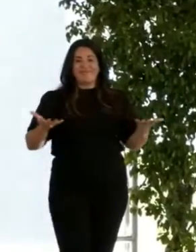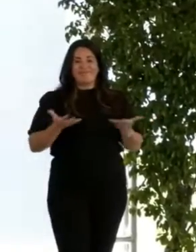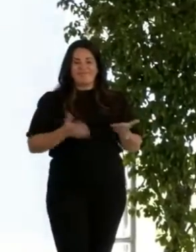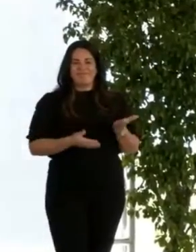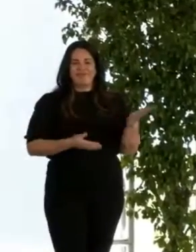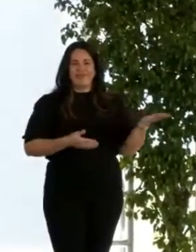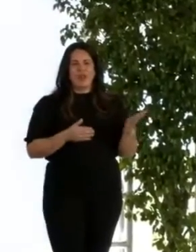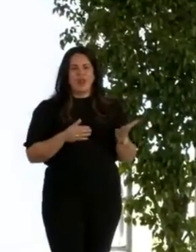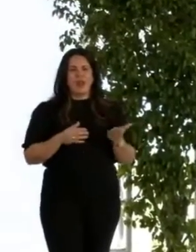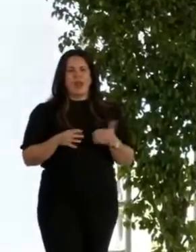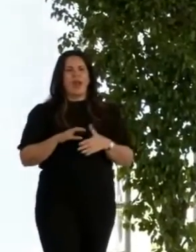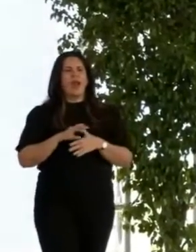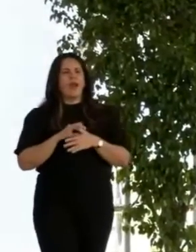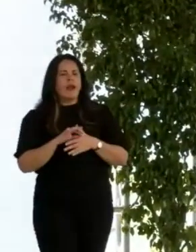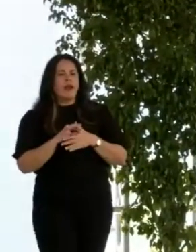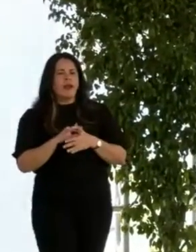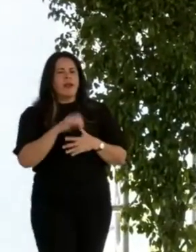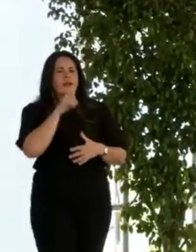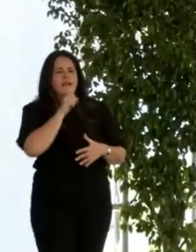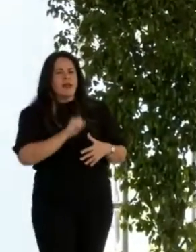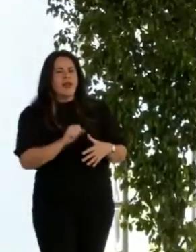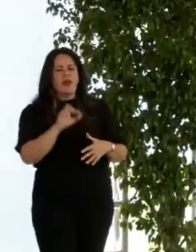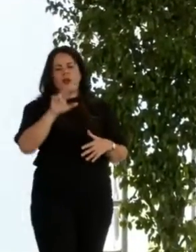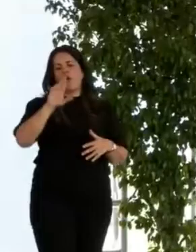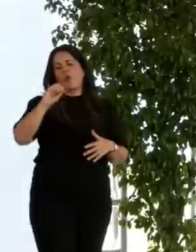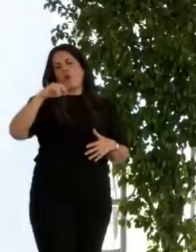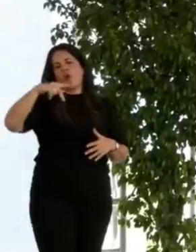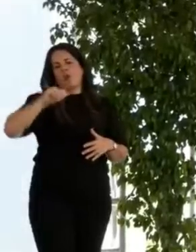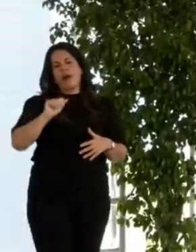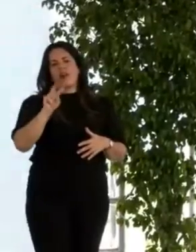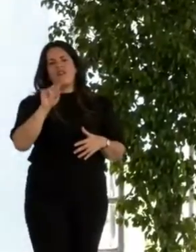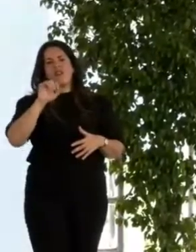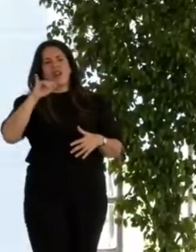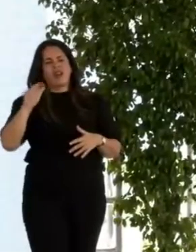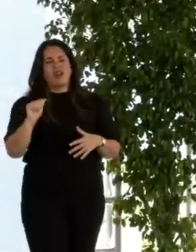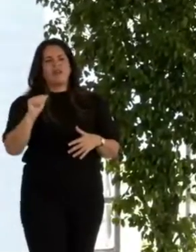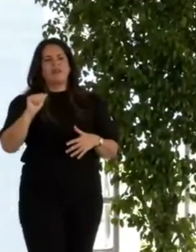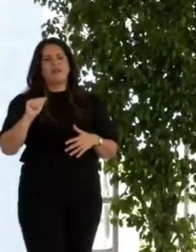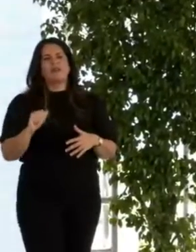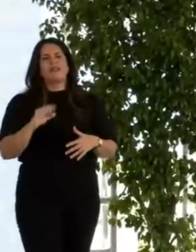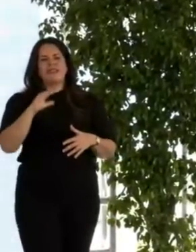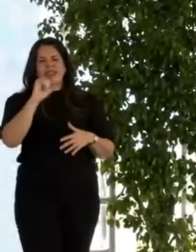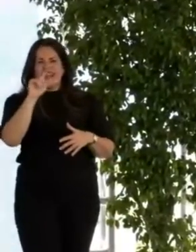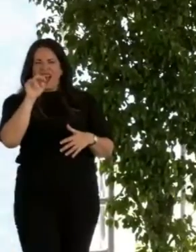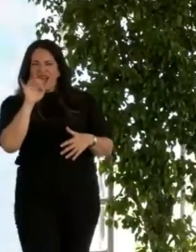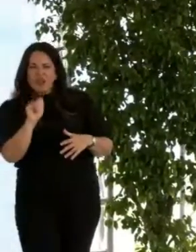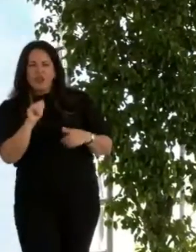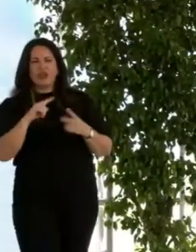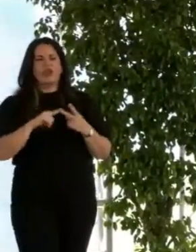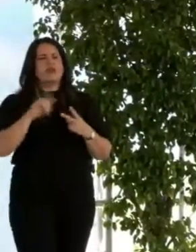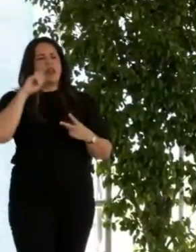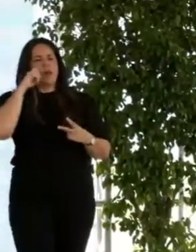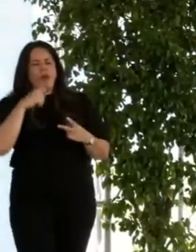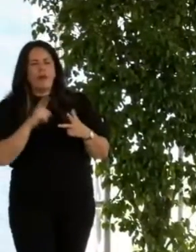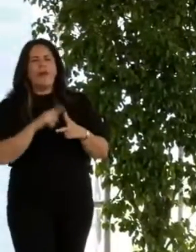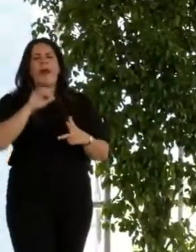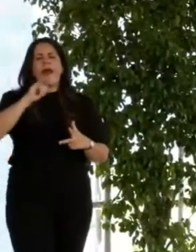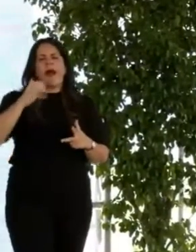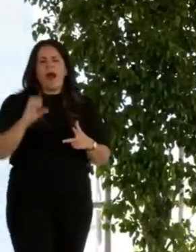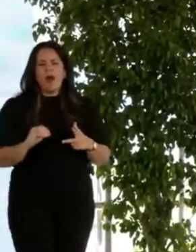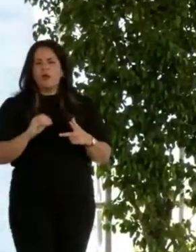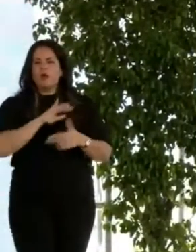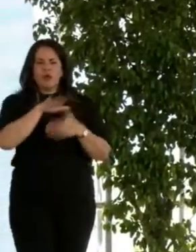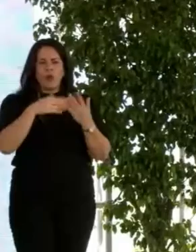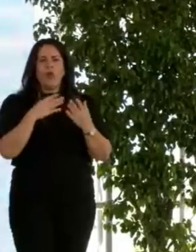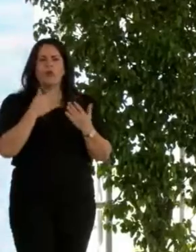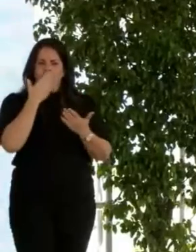una carne vieja, ropa vieja, de carne, cilantro, cebolla, ajo, todo fresco.